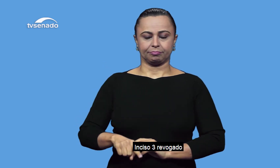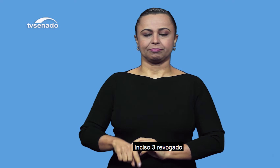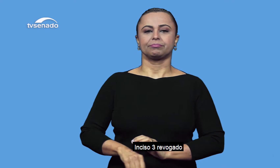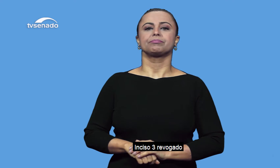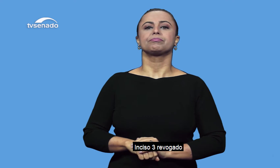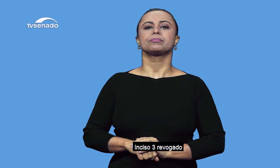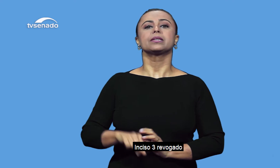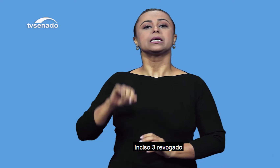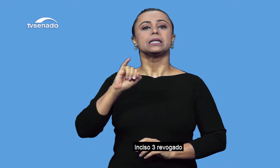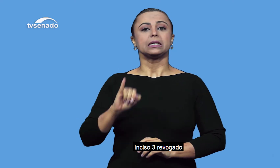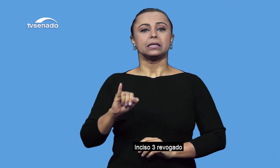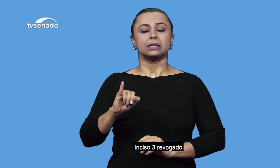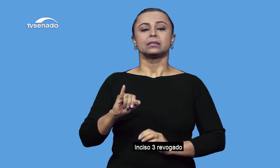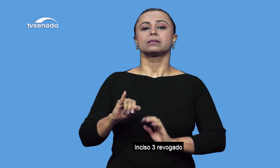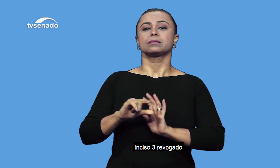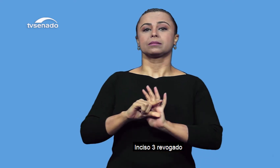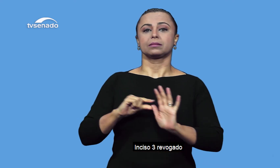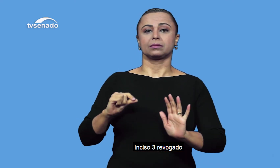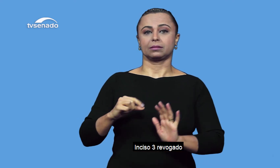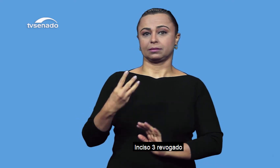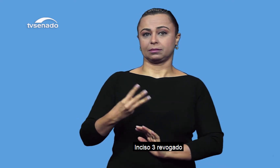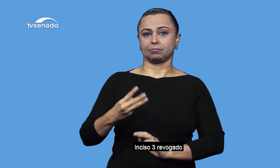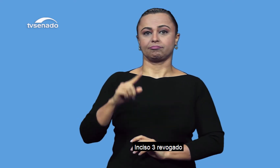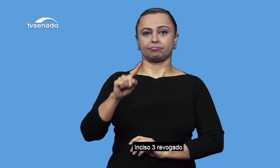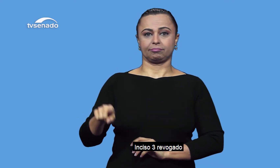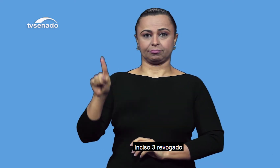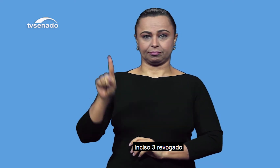inciso 3 revogado